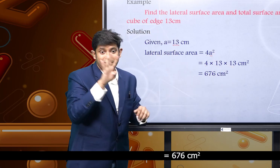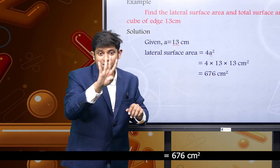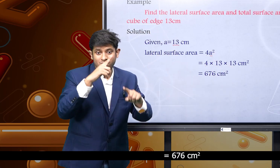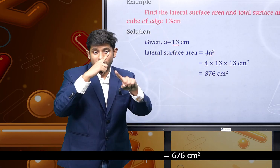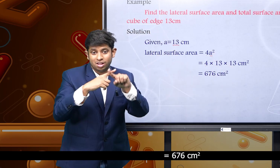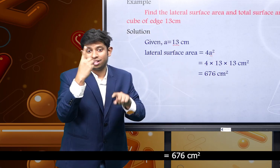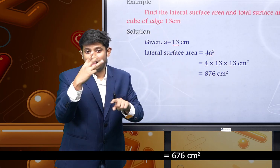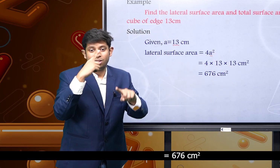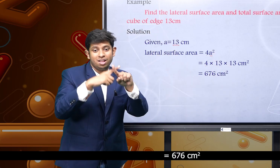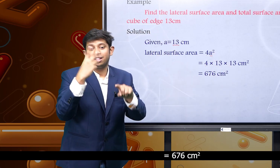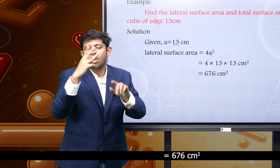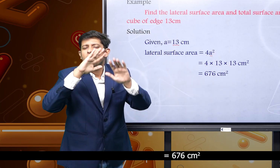675 सेंटीमीटरचा वर्ग.